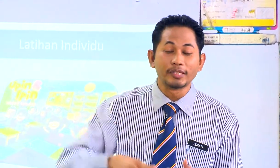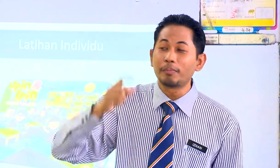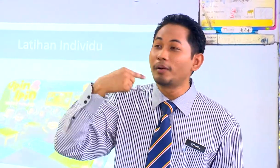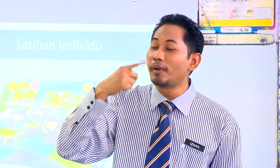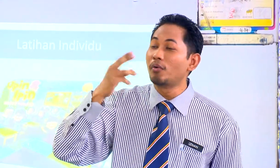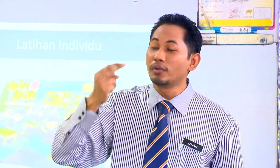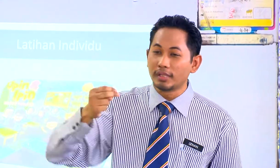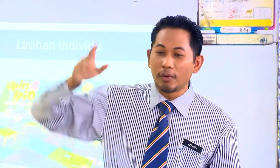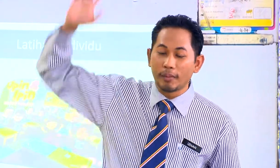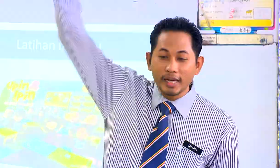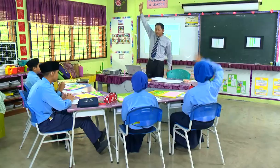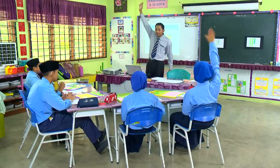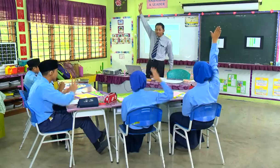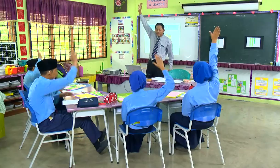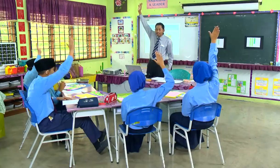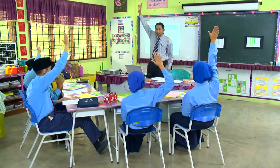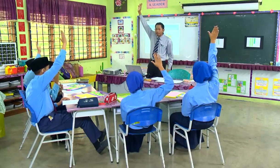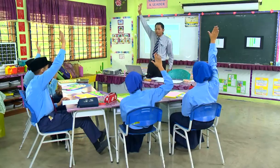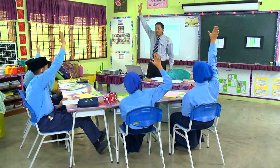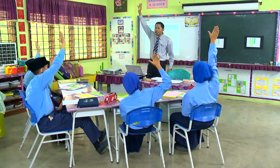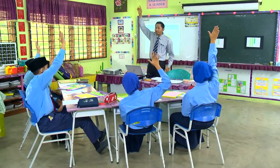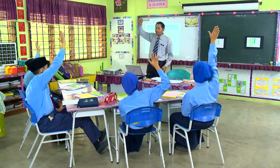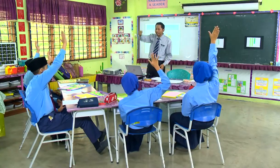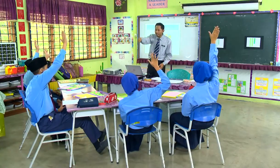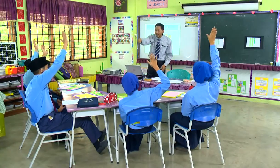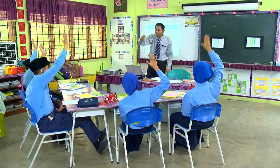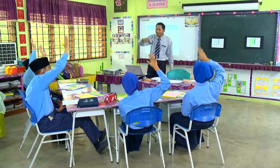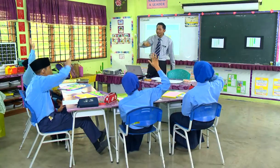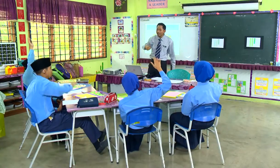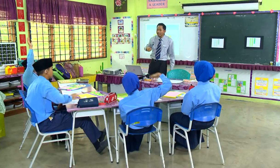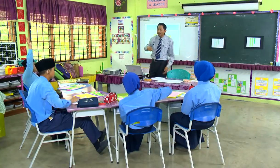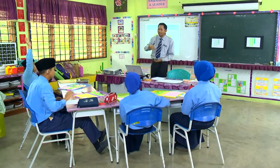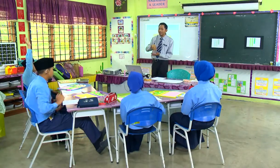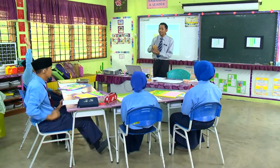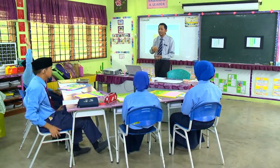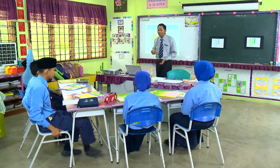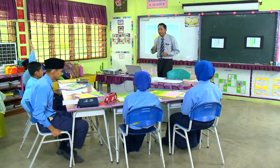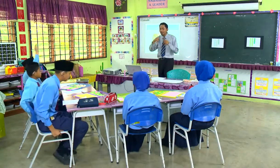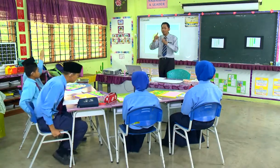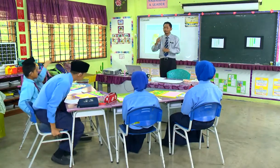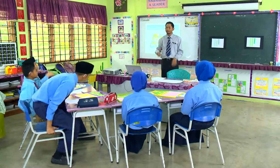Siapa mahu jawab? Angkat tangan. Okey, ada Rahman? Okay. Jawab.